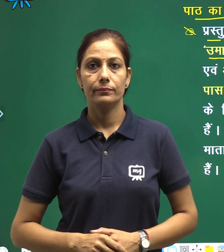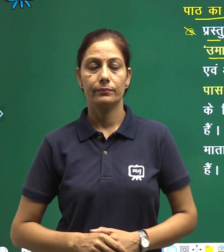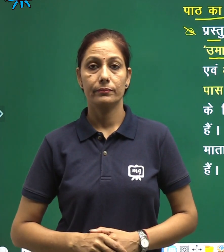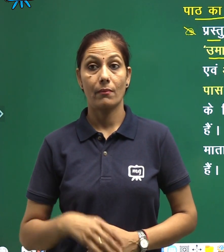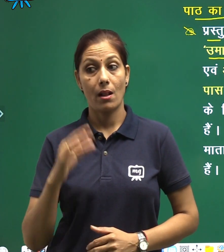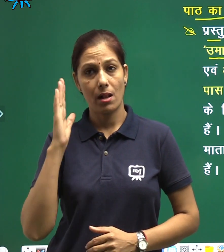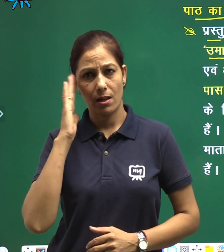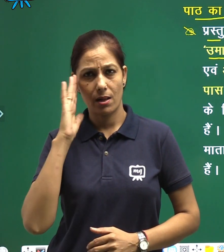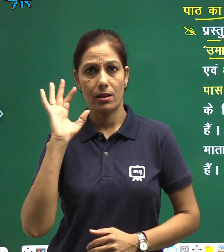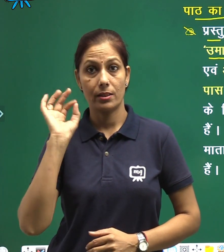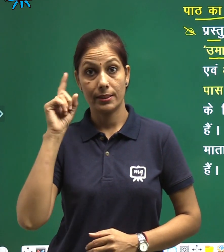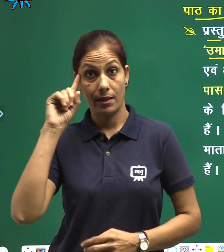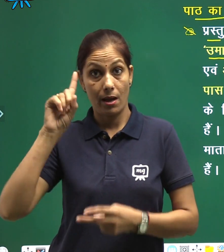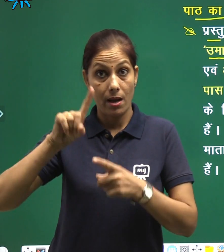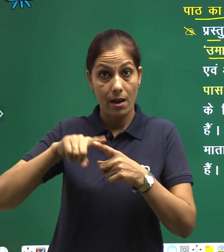समझदार